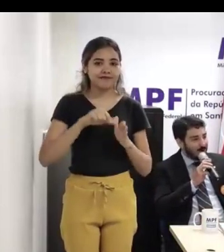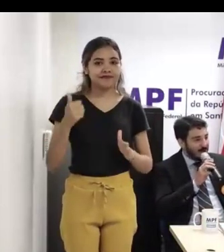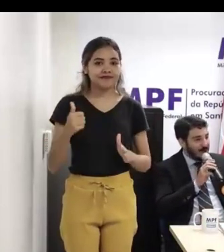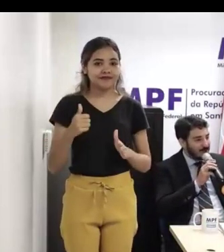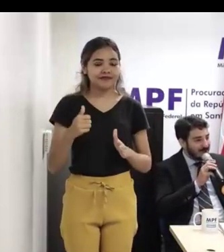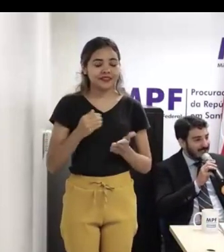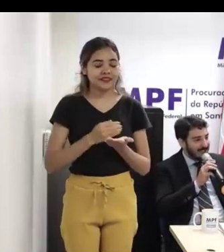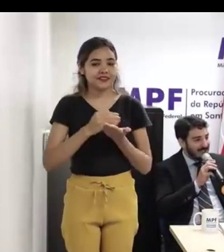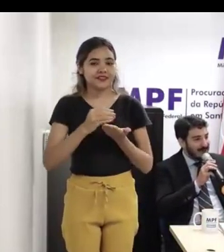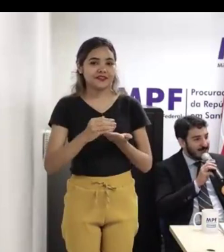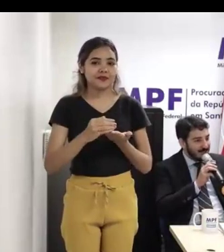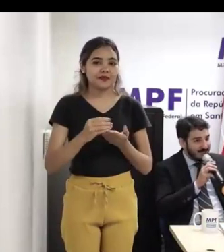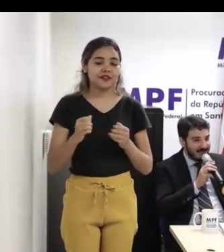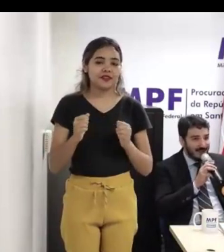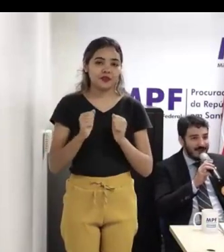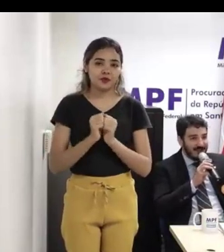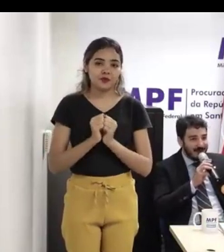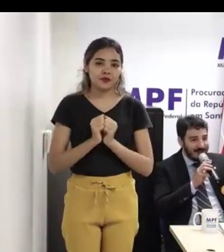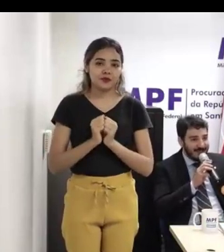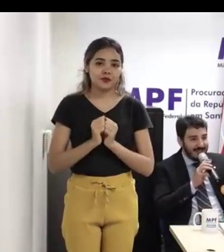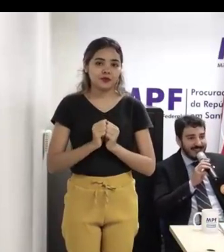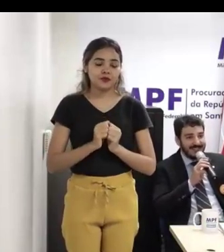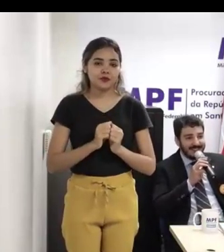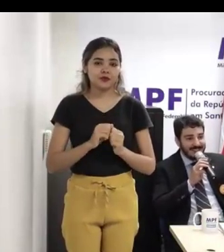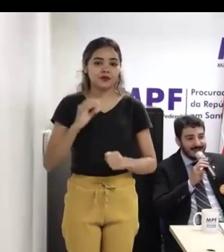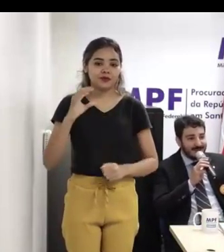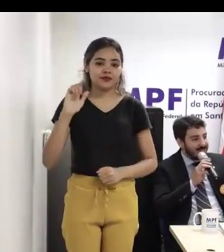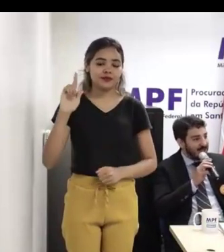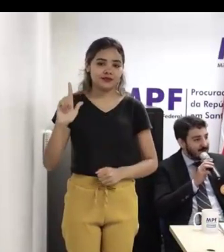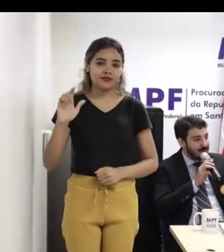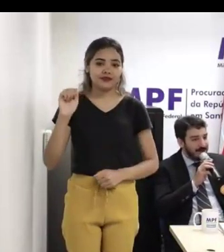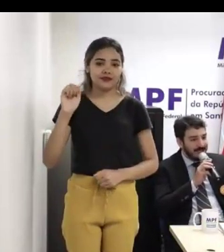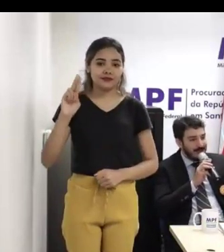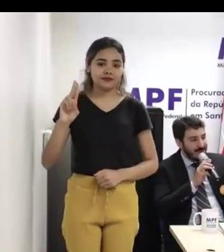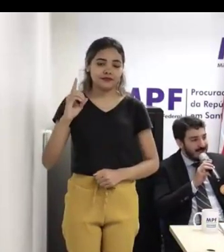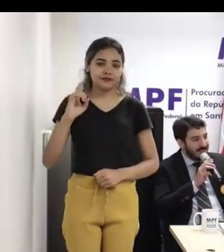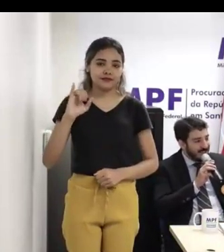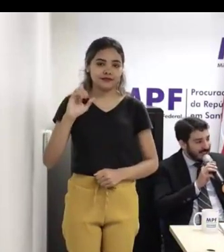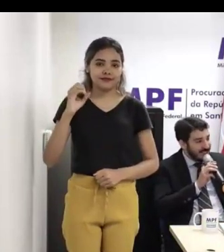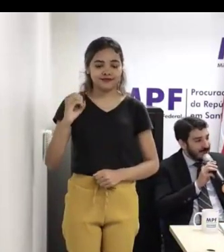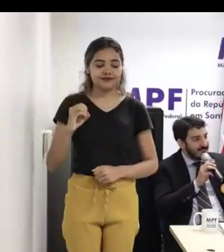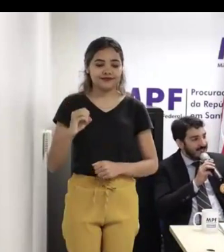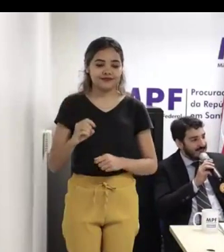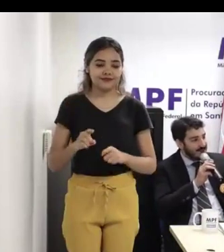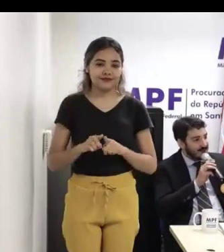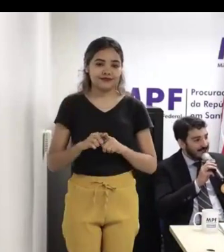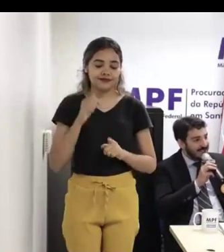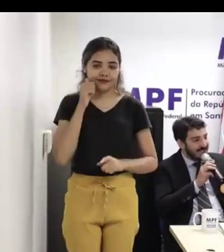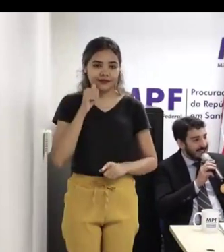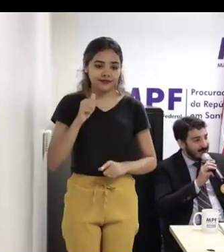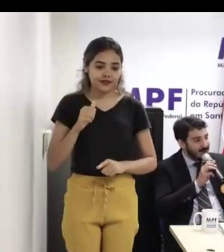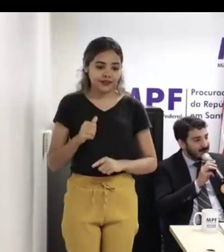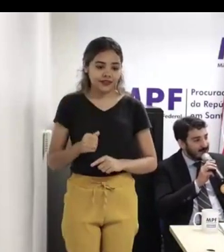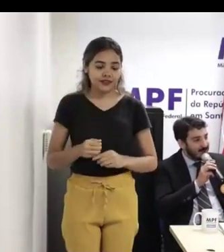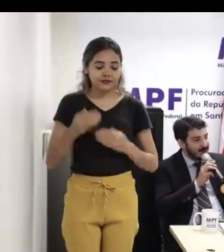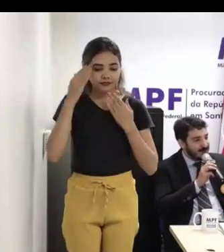Dr Cláudio ali da da polícia federal é com a com Elisângela do Ministério Público Federal queria agradecer a presença da Dra Renata